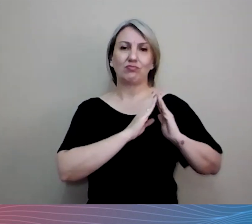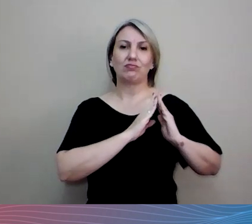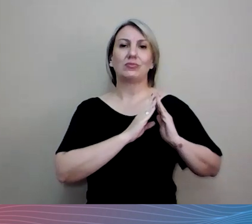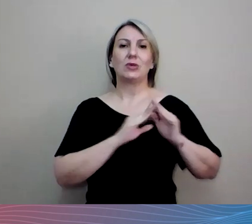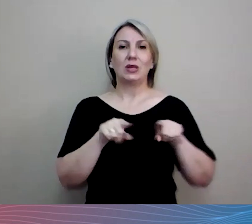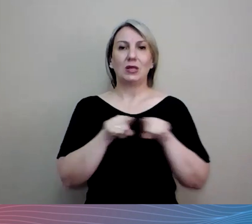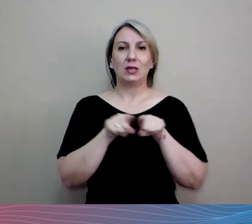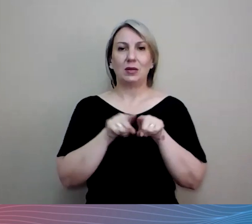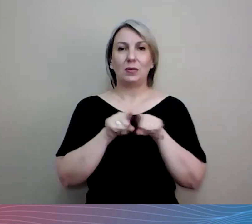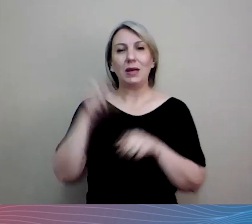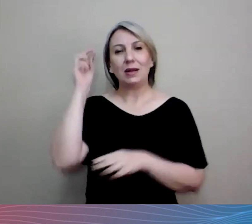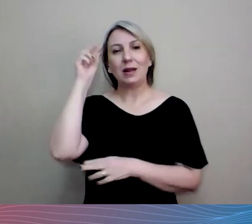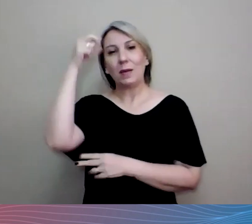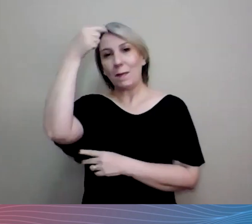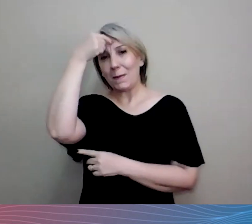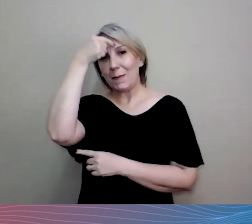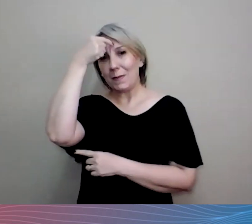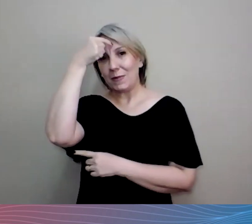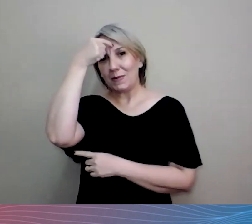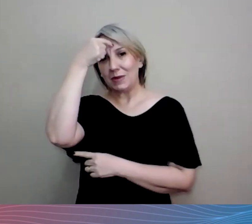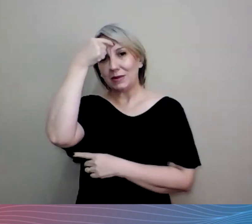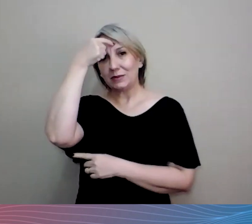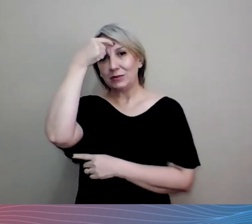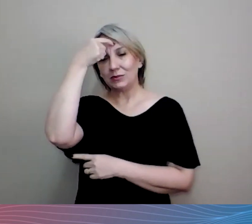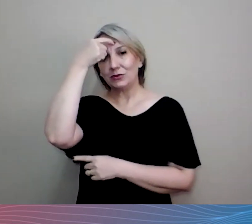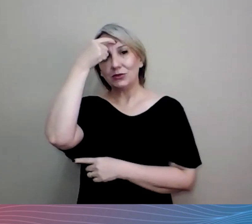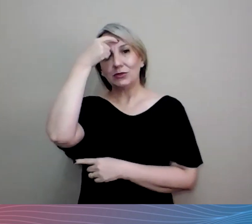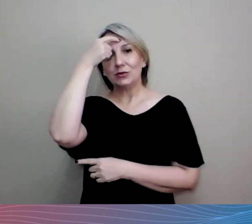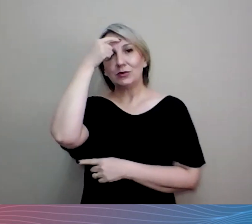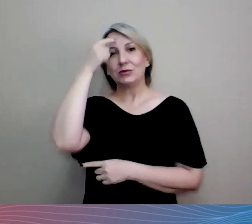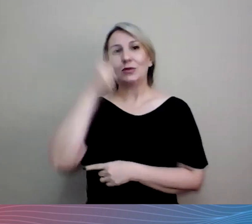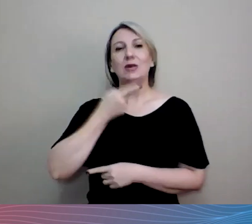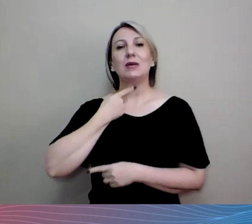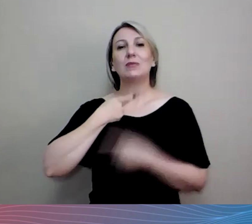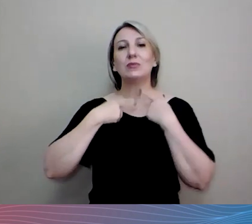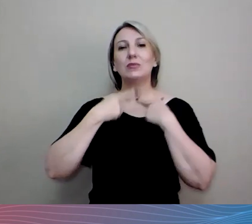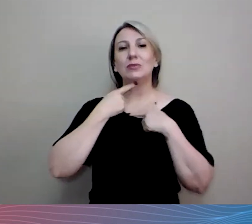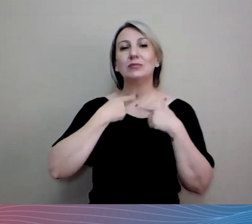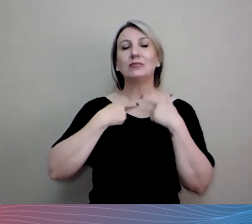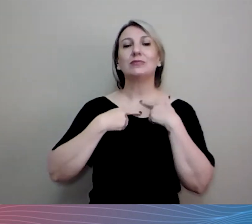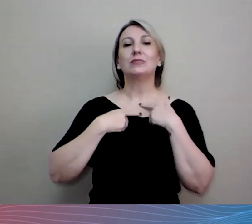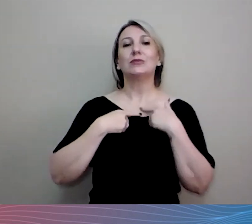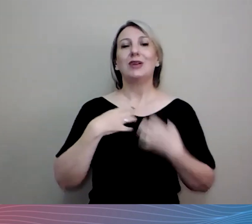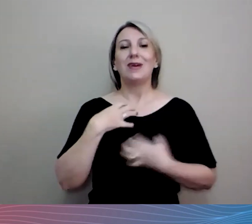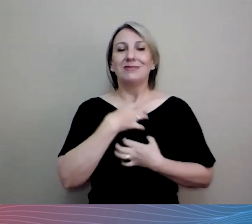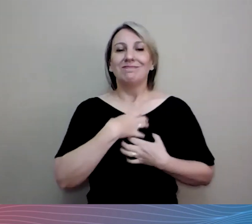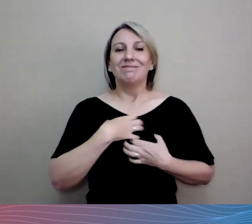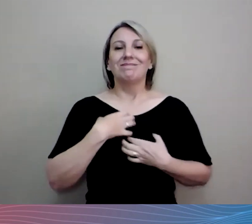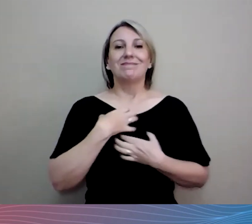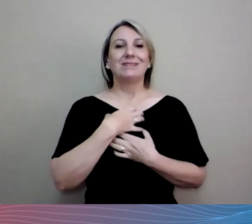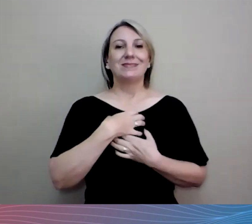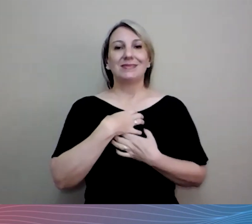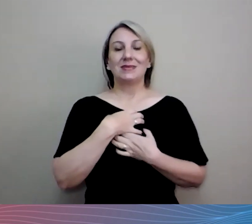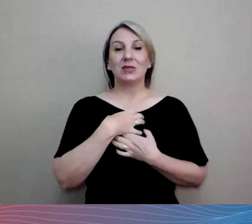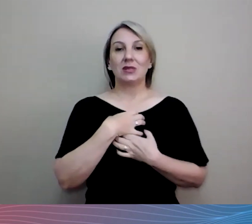e vontade. E assim, irmãos, é dessa forma, né, não deixamos que Cristo seja meramente um